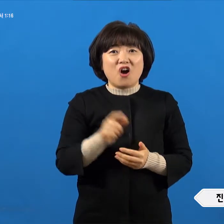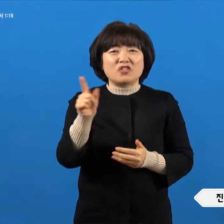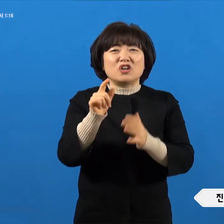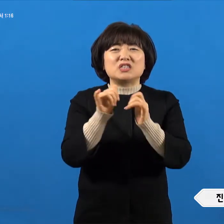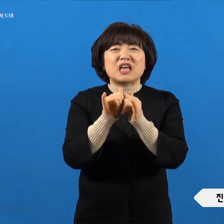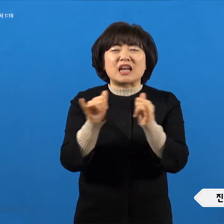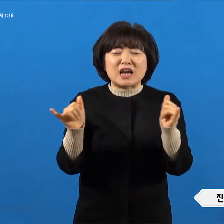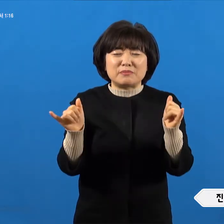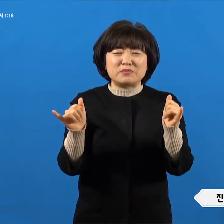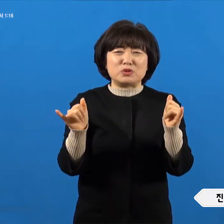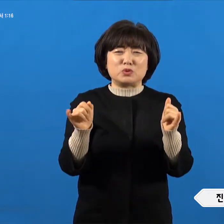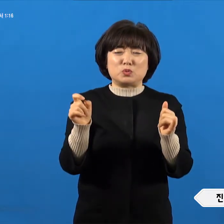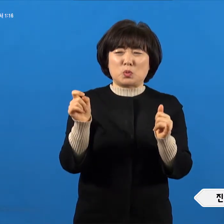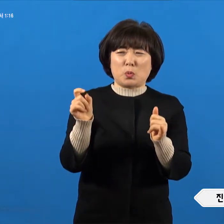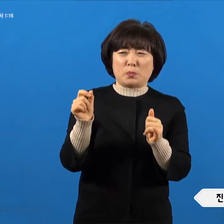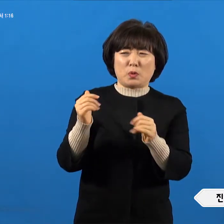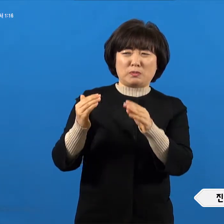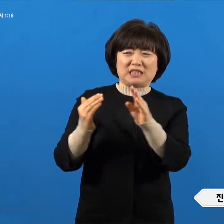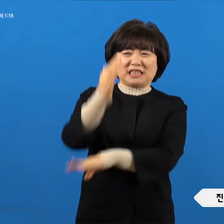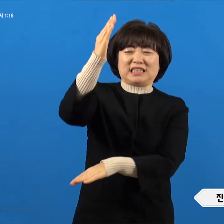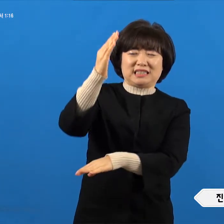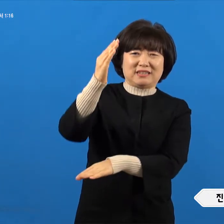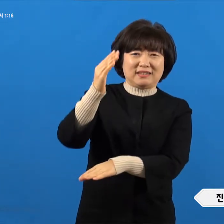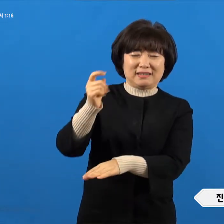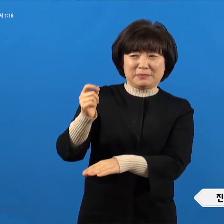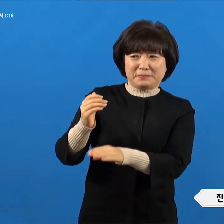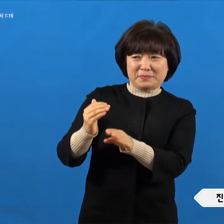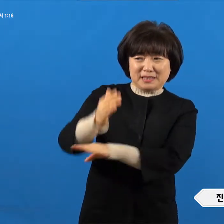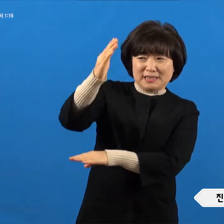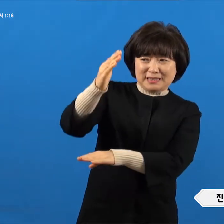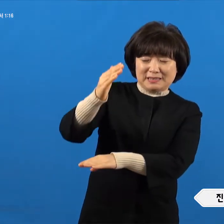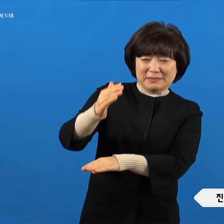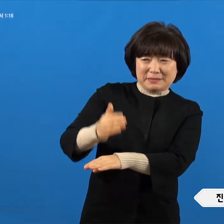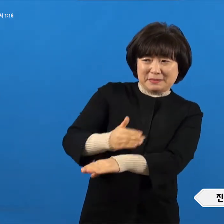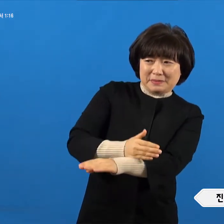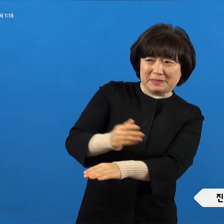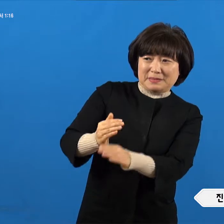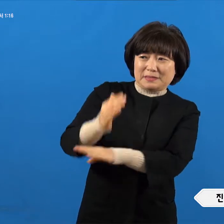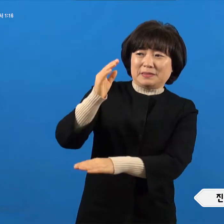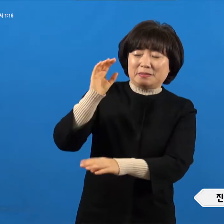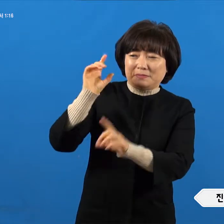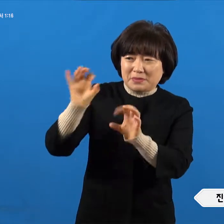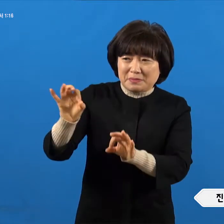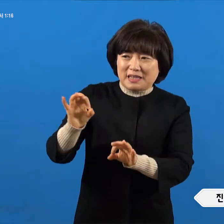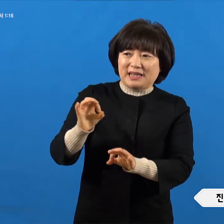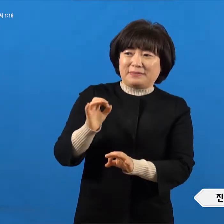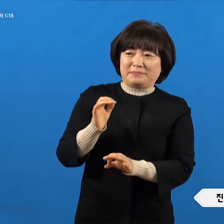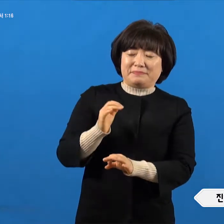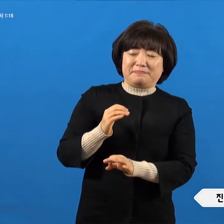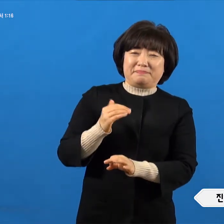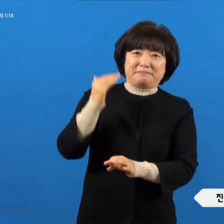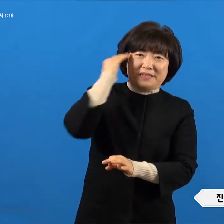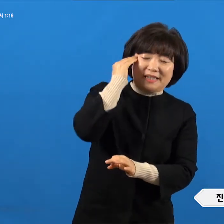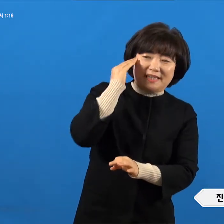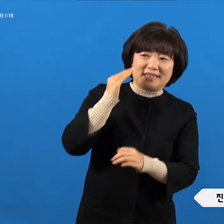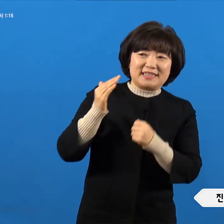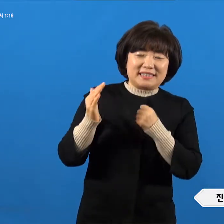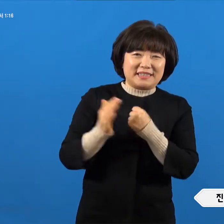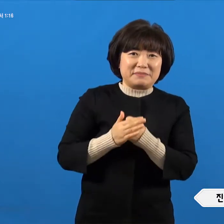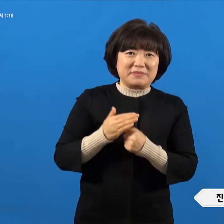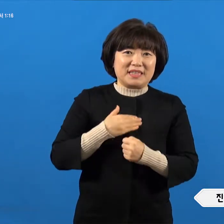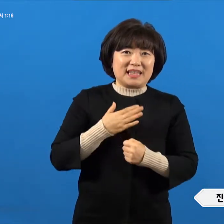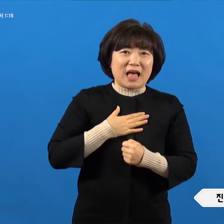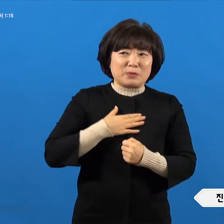나올까봐 조심하느라고 우리의 수위를 낮출 때가 있습니다. 그럼에도 불구하고 그런 것 때문에